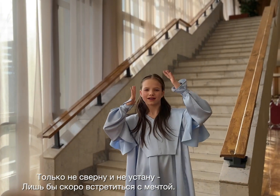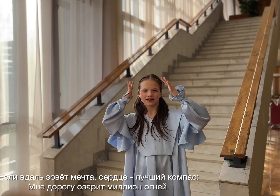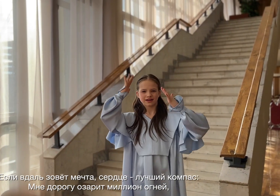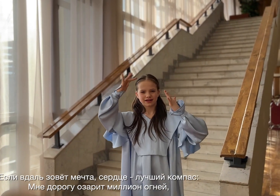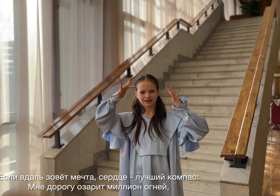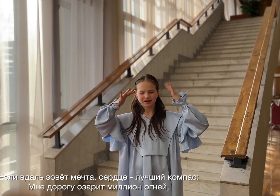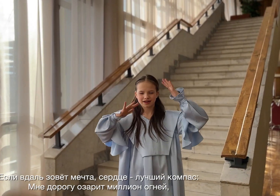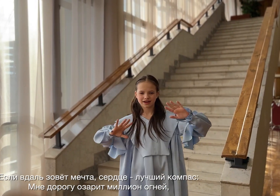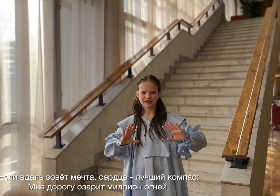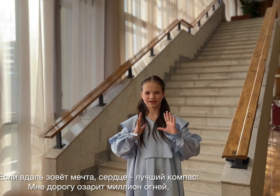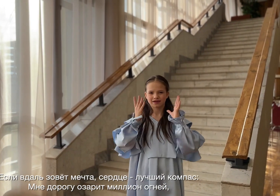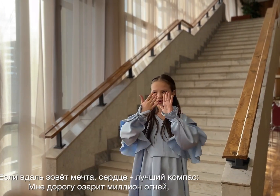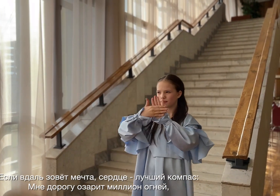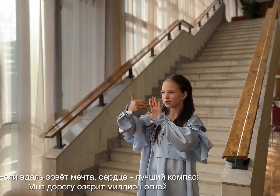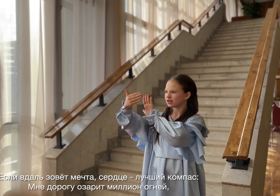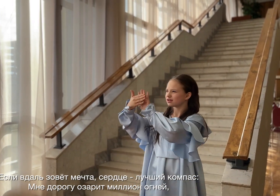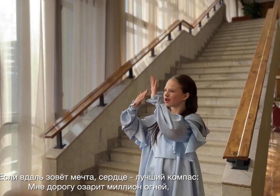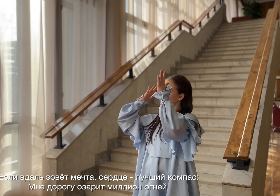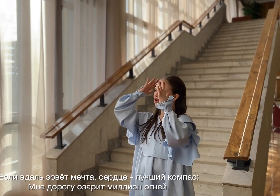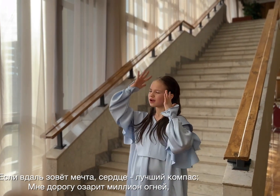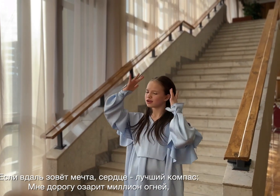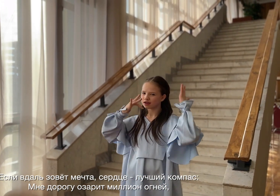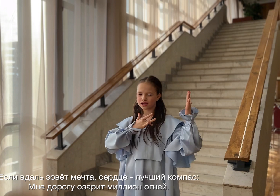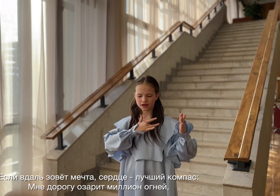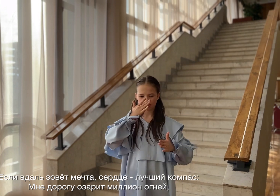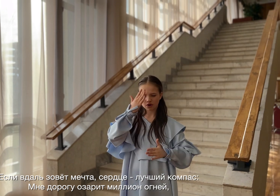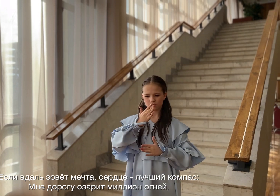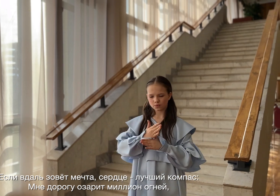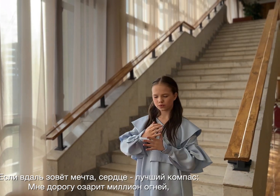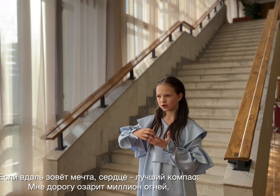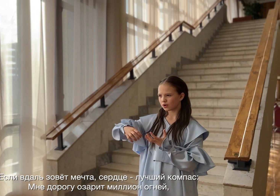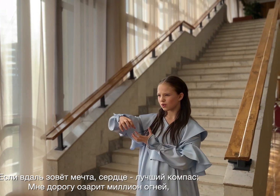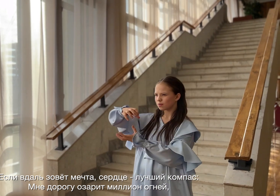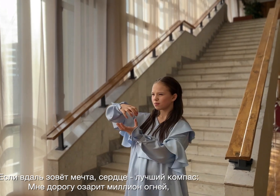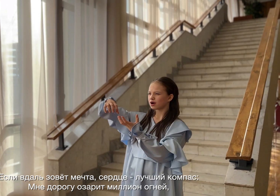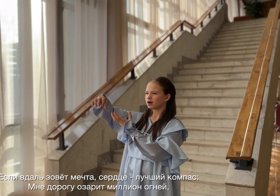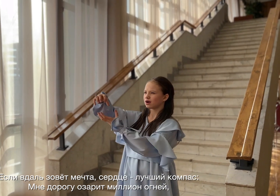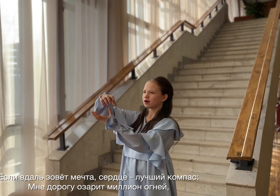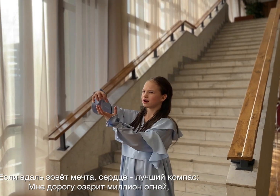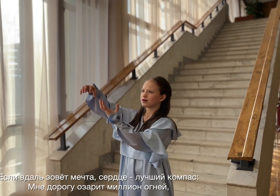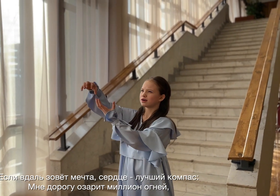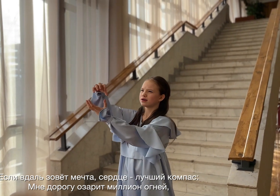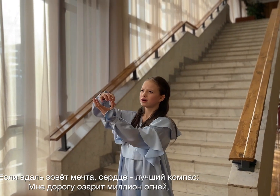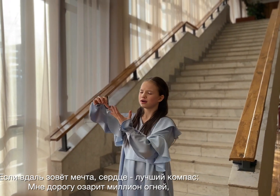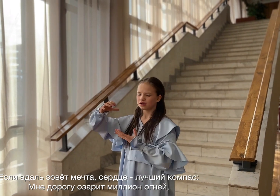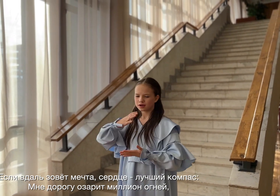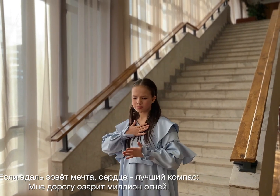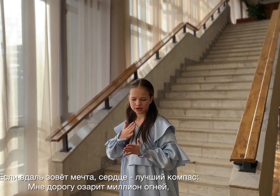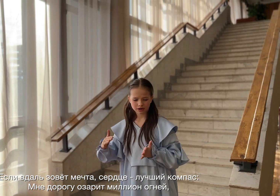мечтой. Если вдаль зовет мечта, сердце лучший компас, мне